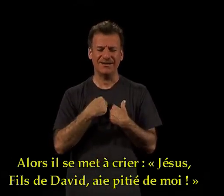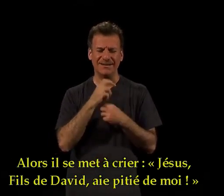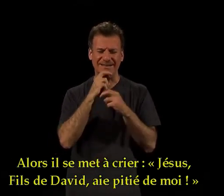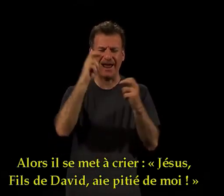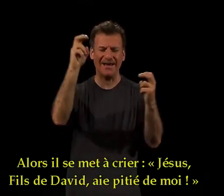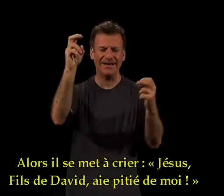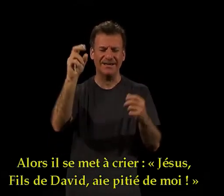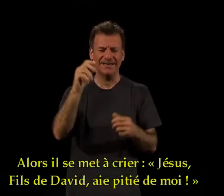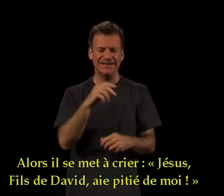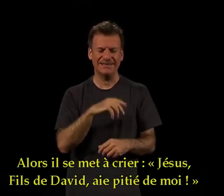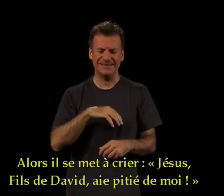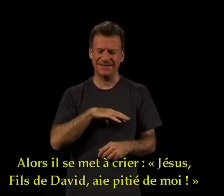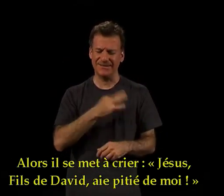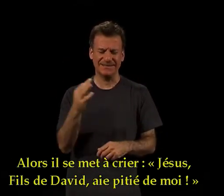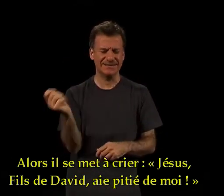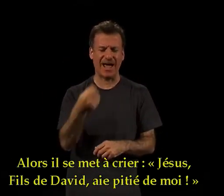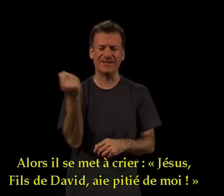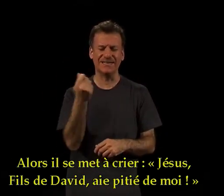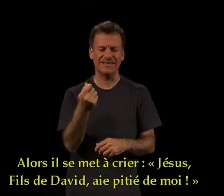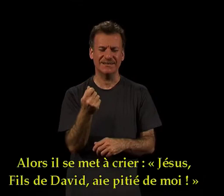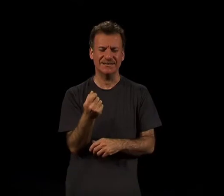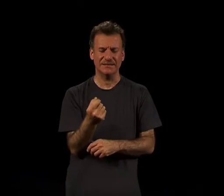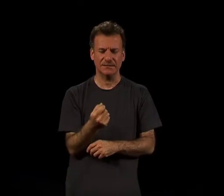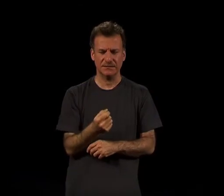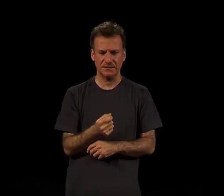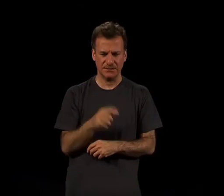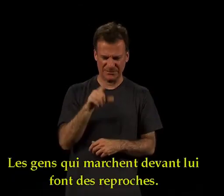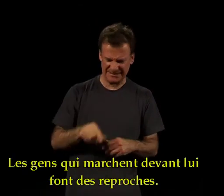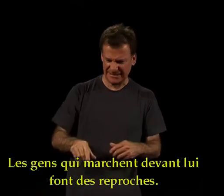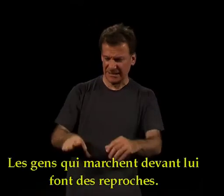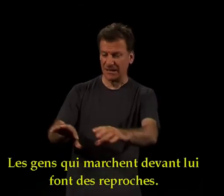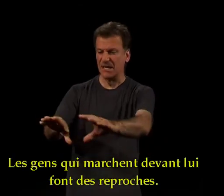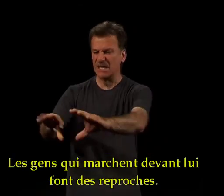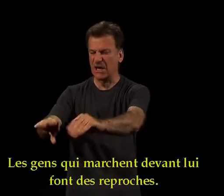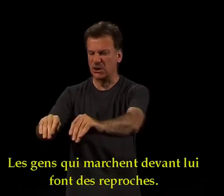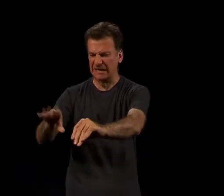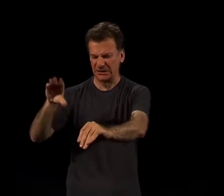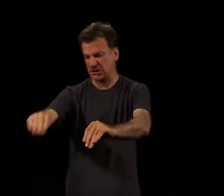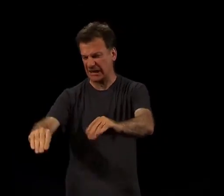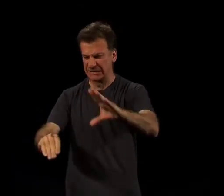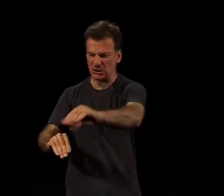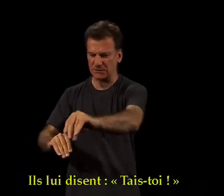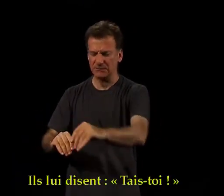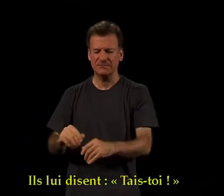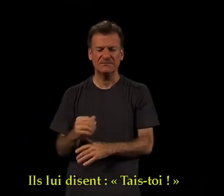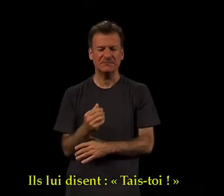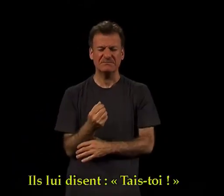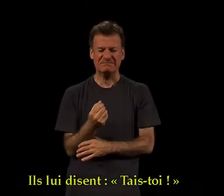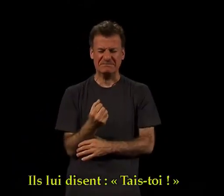fils de David, aies pitié de moi ! » Les gens qui marchent devant lui font des reproches. Ils lui disent